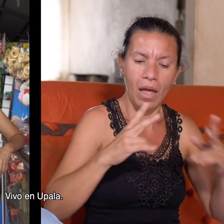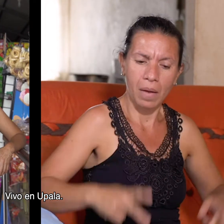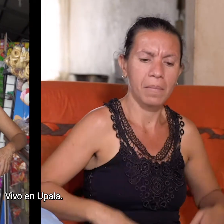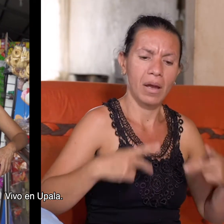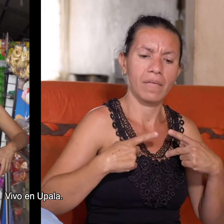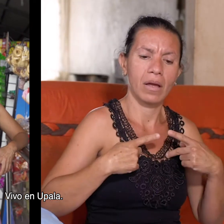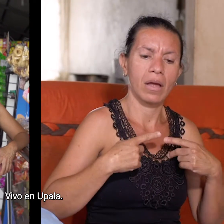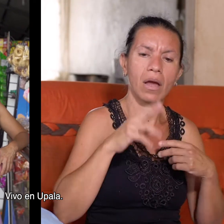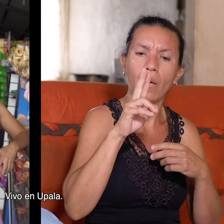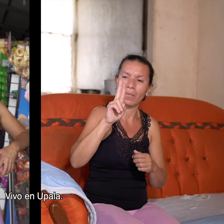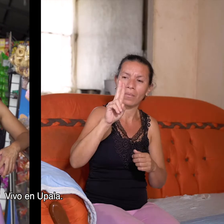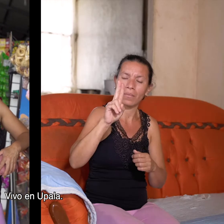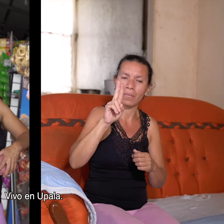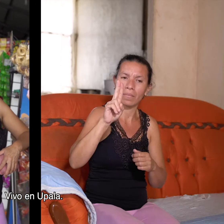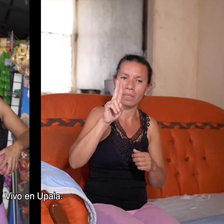Vivo en Upala.